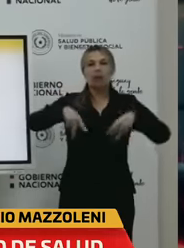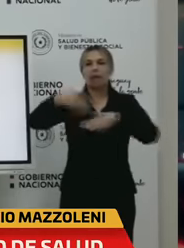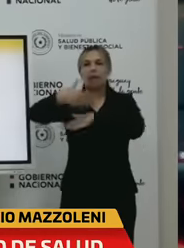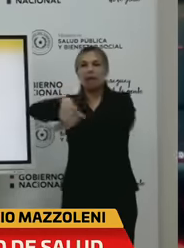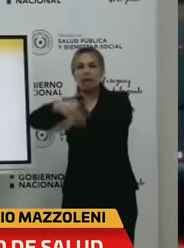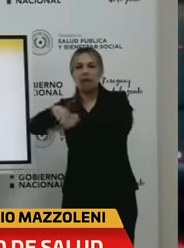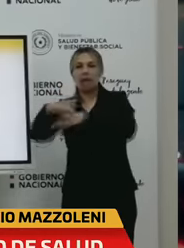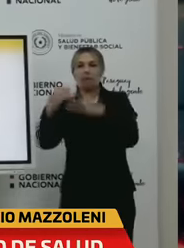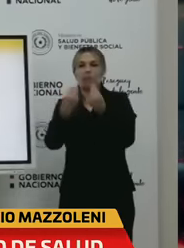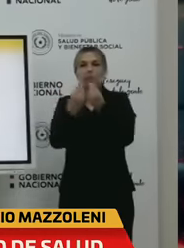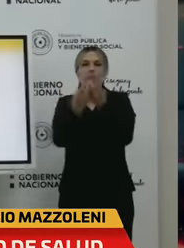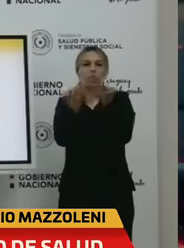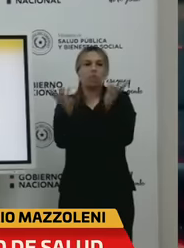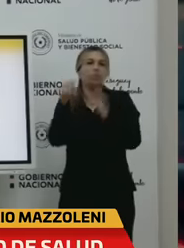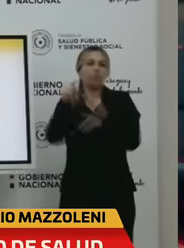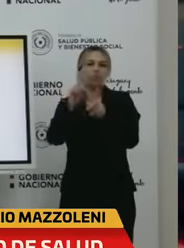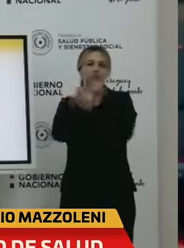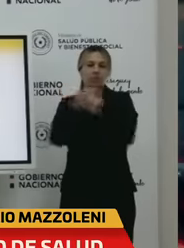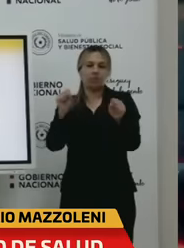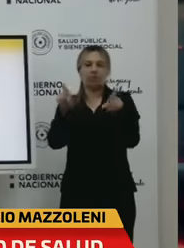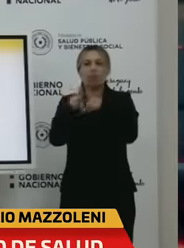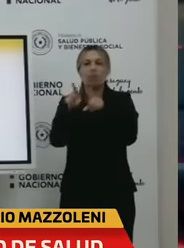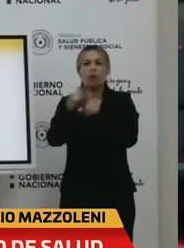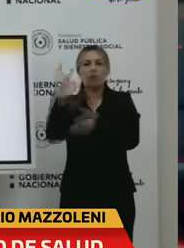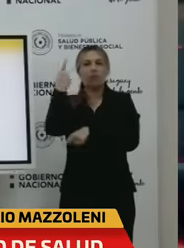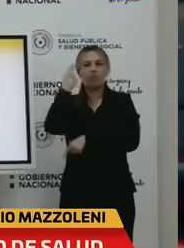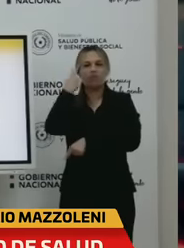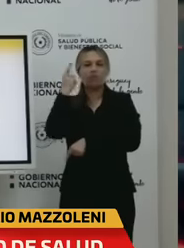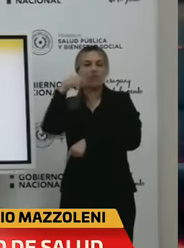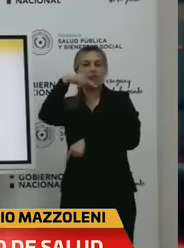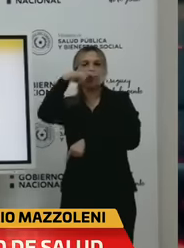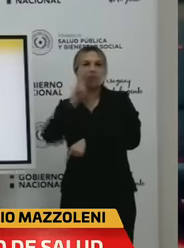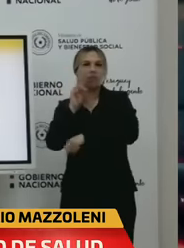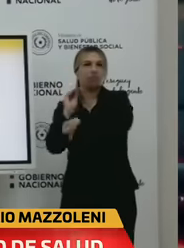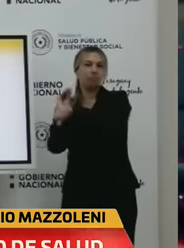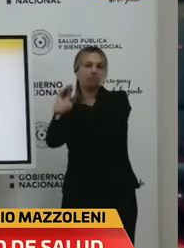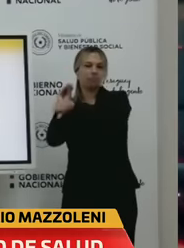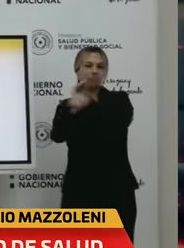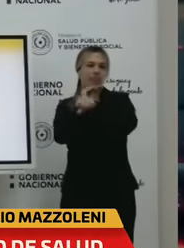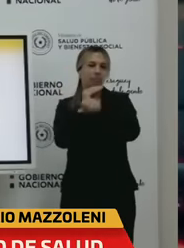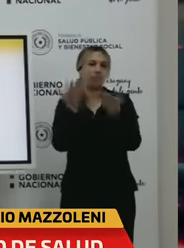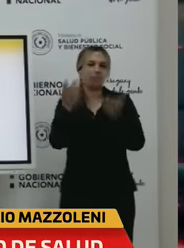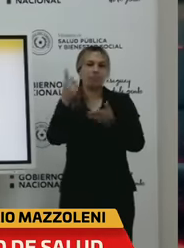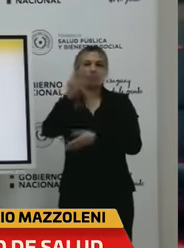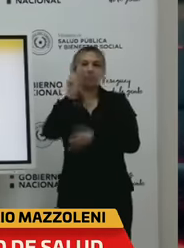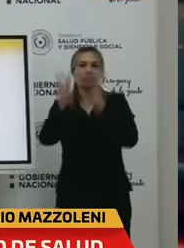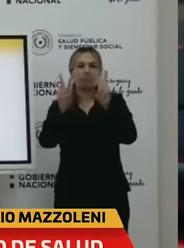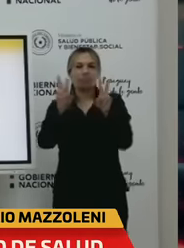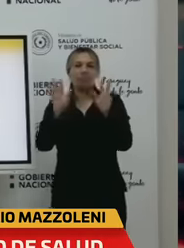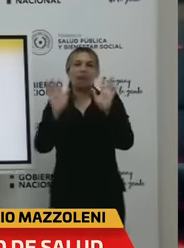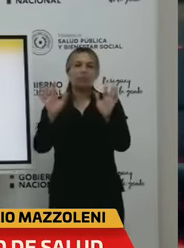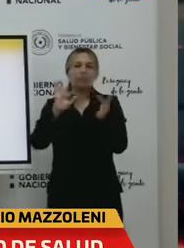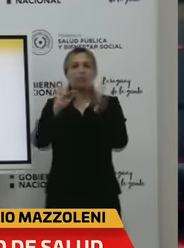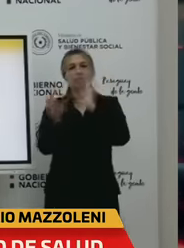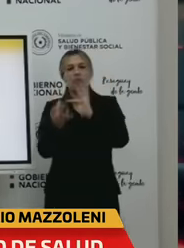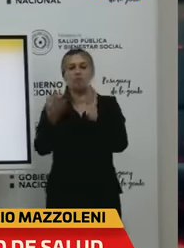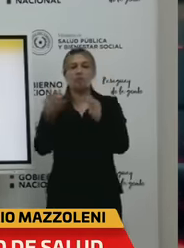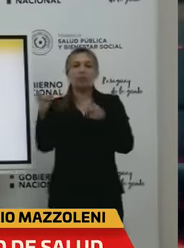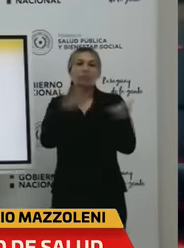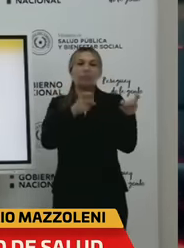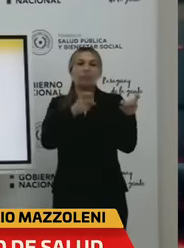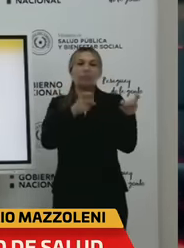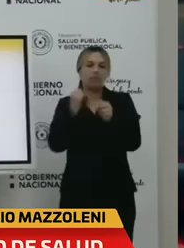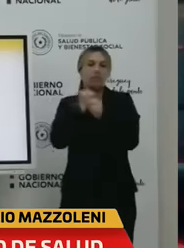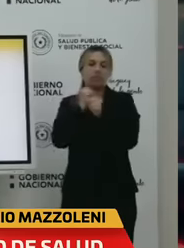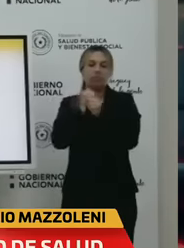ese tipo de cosas, ¿verdad? Acciones más bien educativas y disuasivas en lo posible, esas son entre otras cosas las estrategias